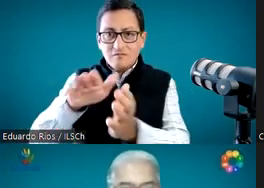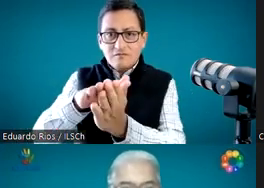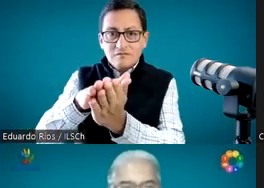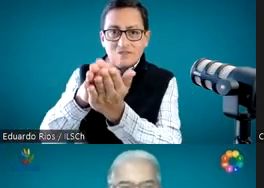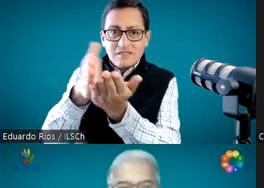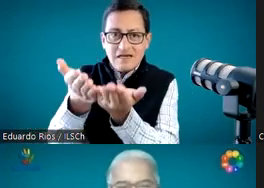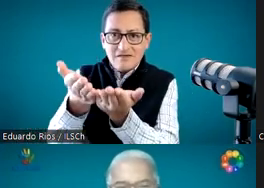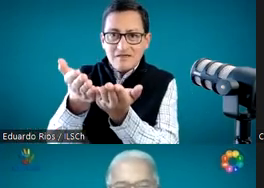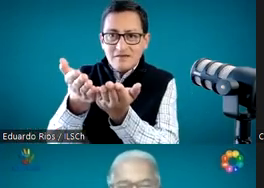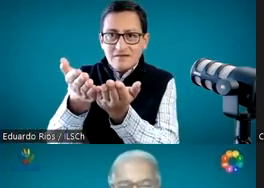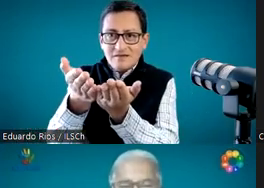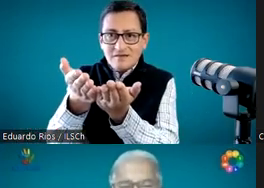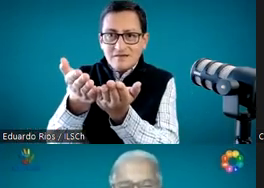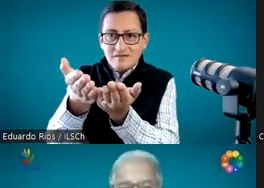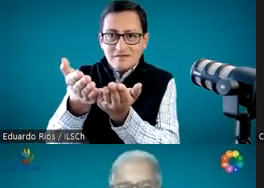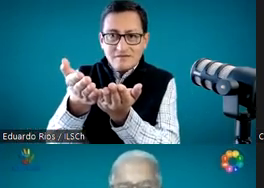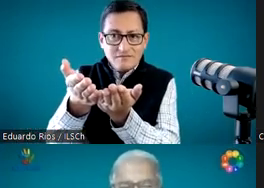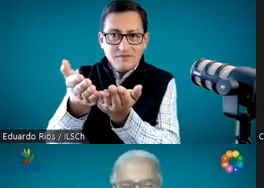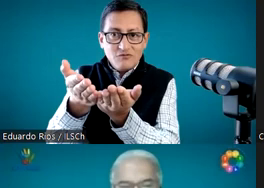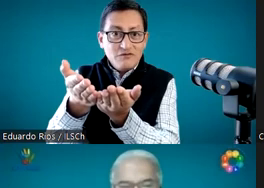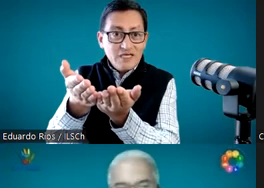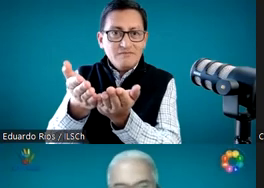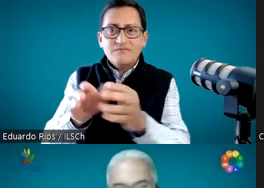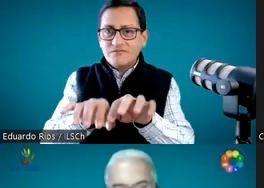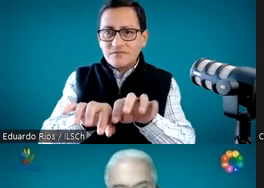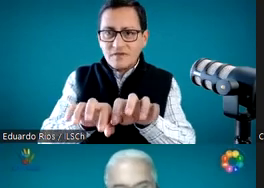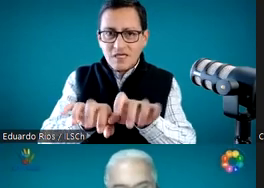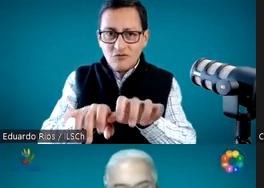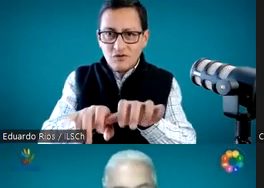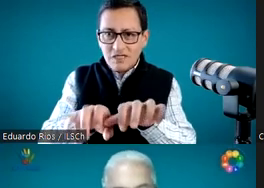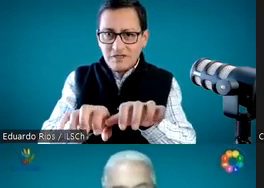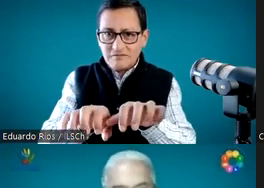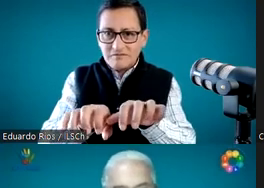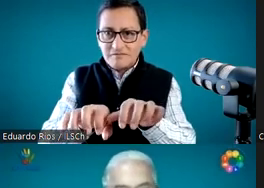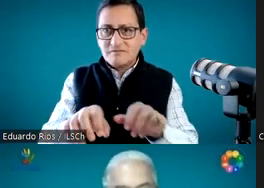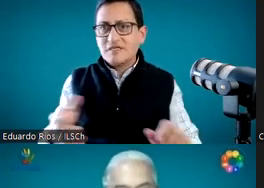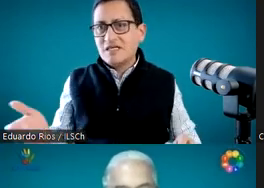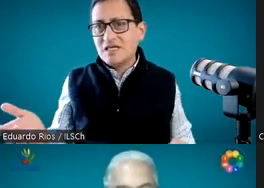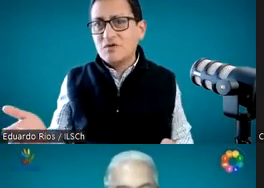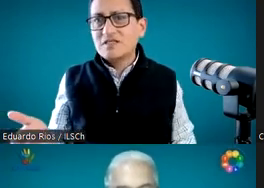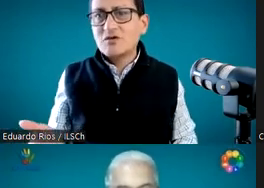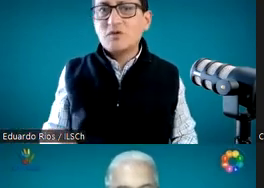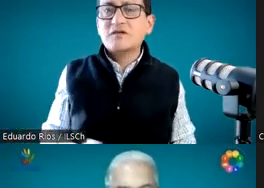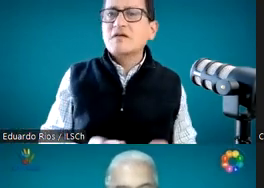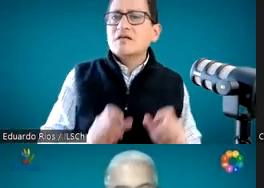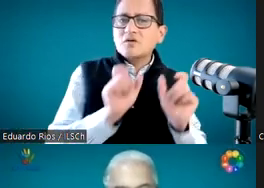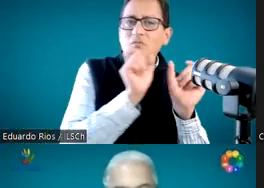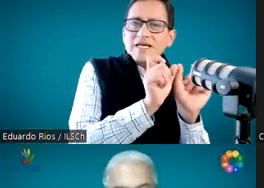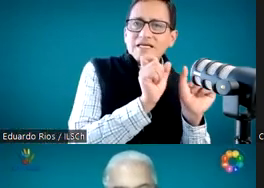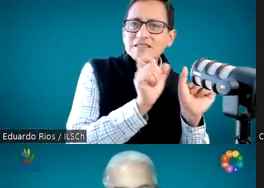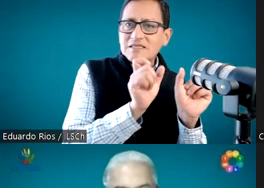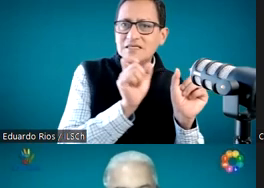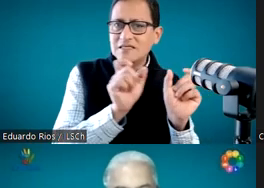Cuadradito, se abre, verbo abrir y luego escribir. Y ya estamos diciendo computador.